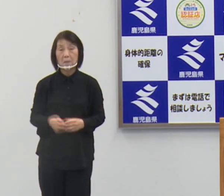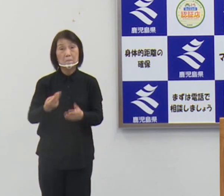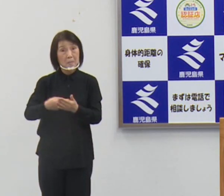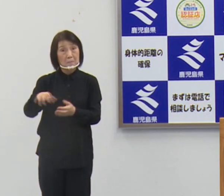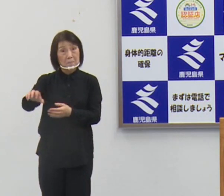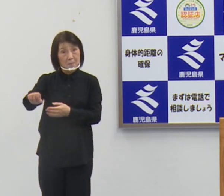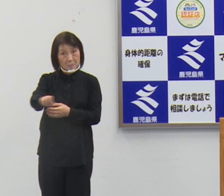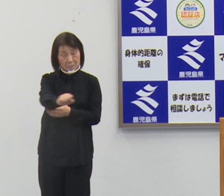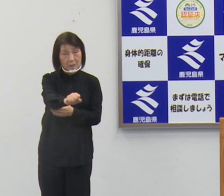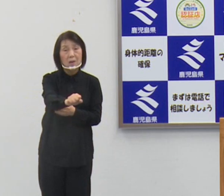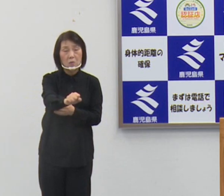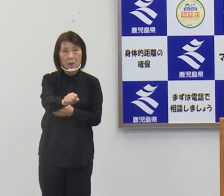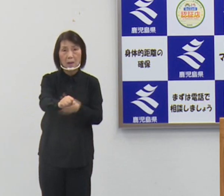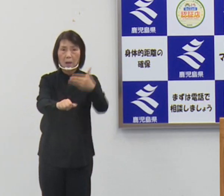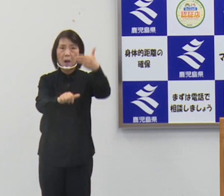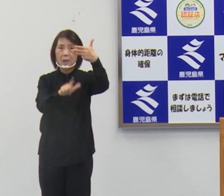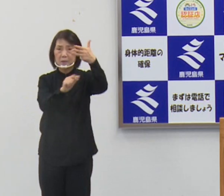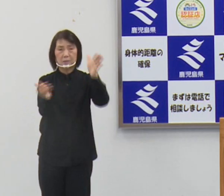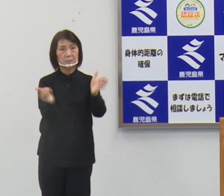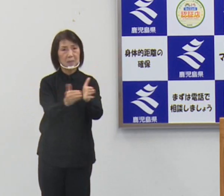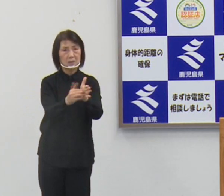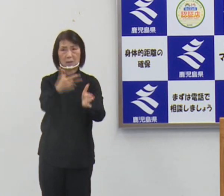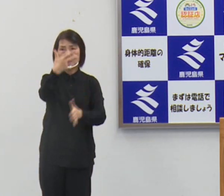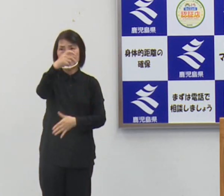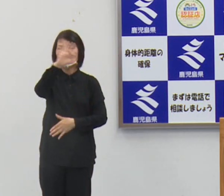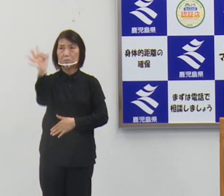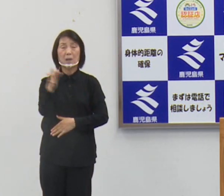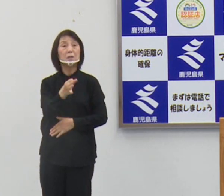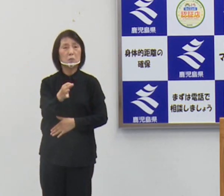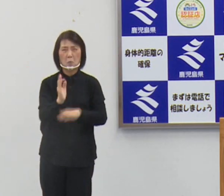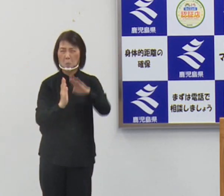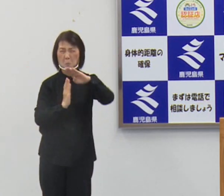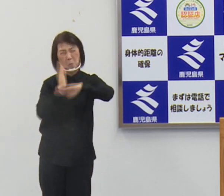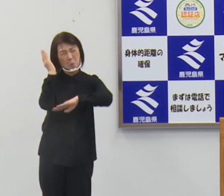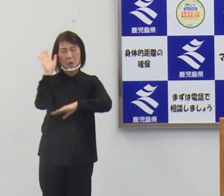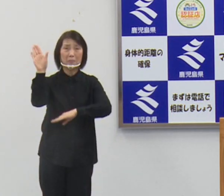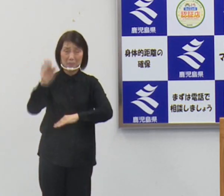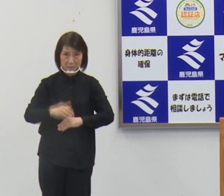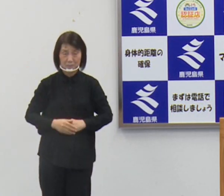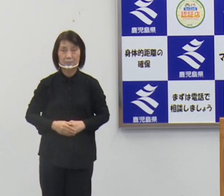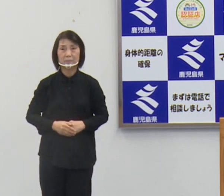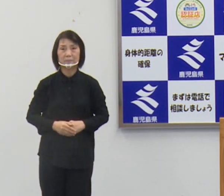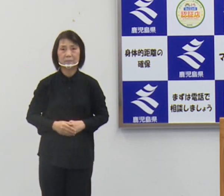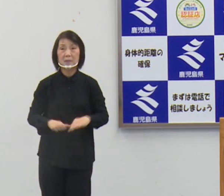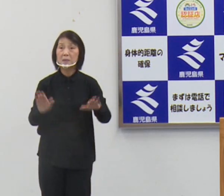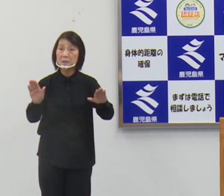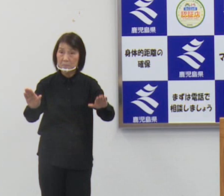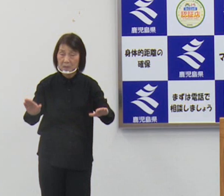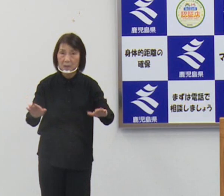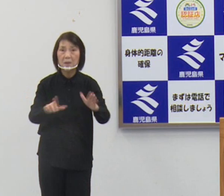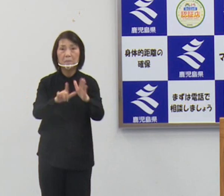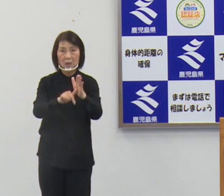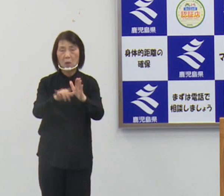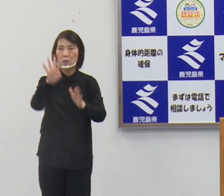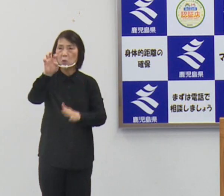は8月下旬には 70% を超えておりましたが、現在は